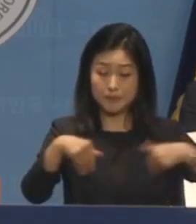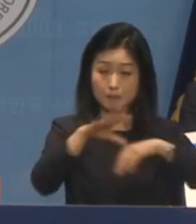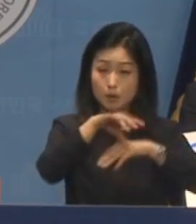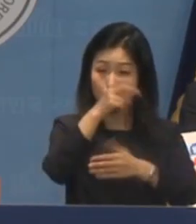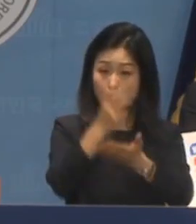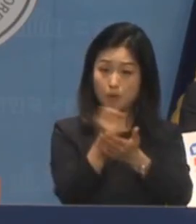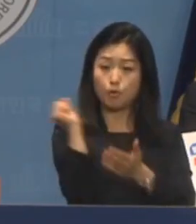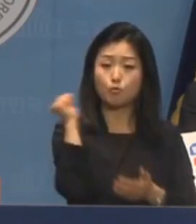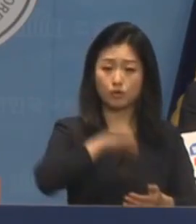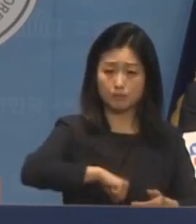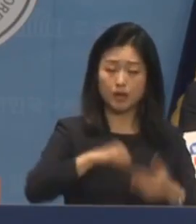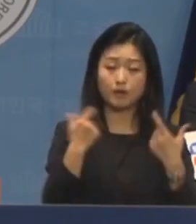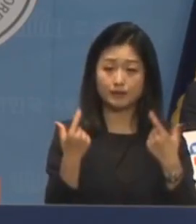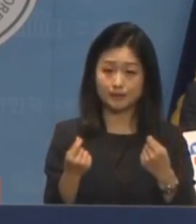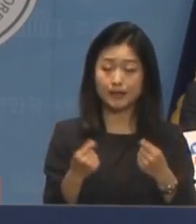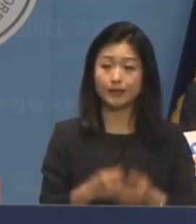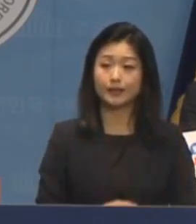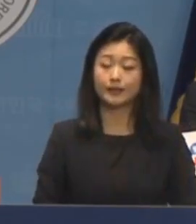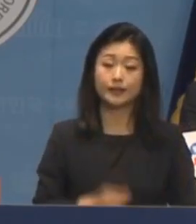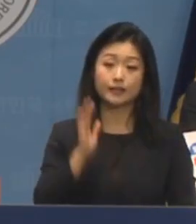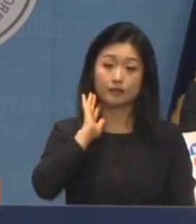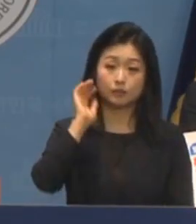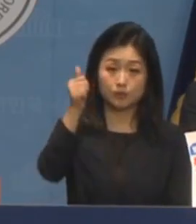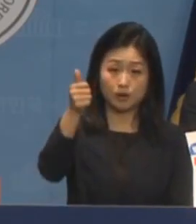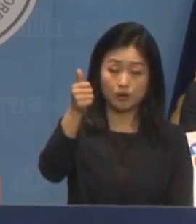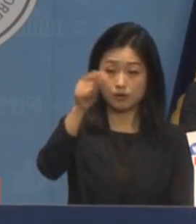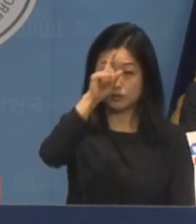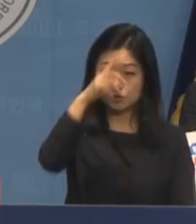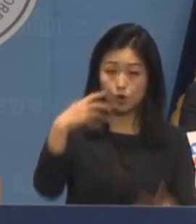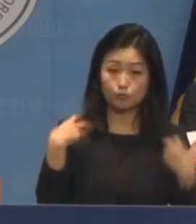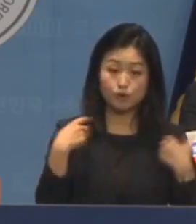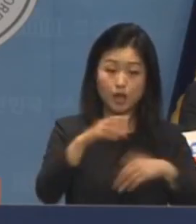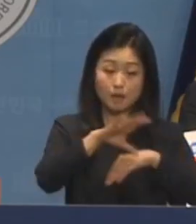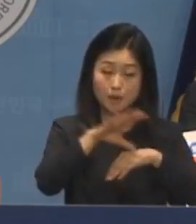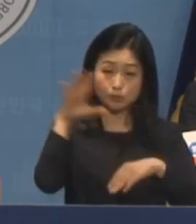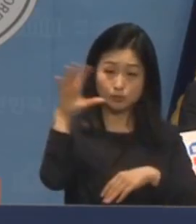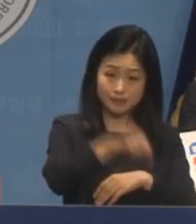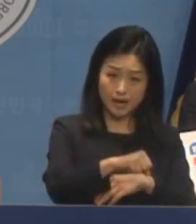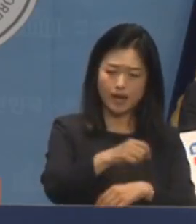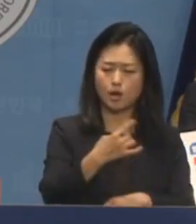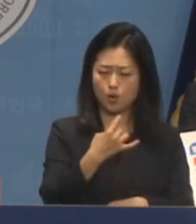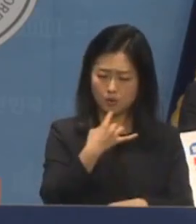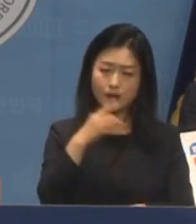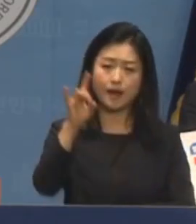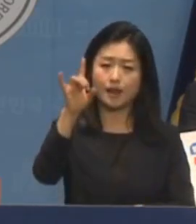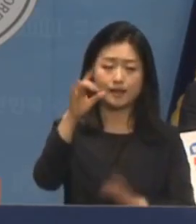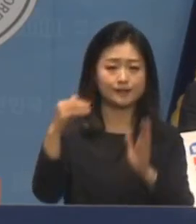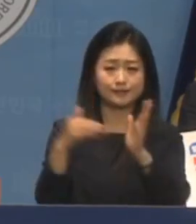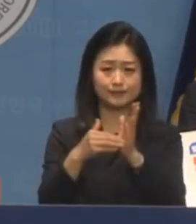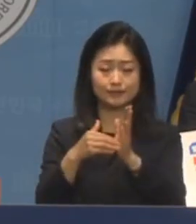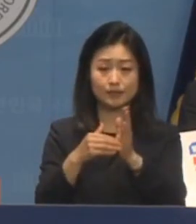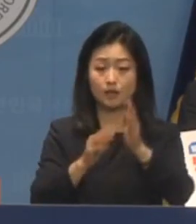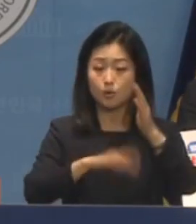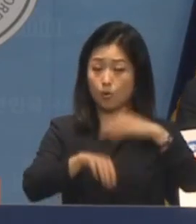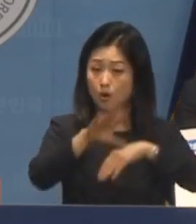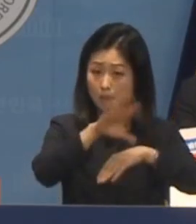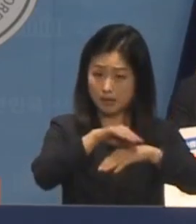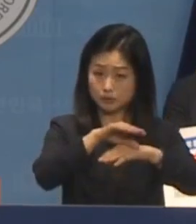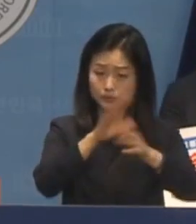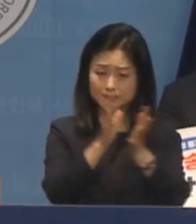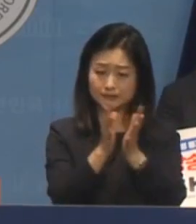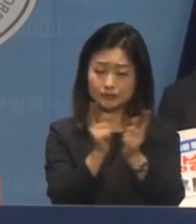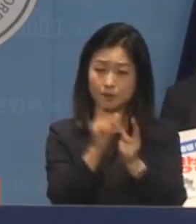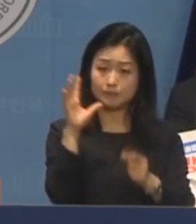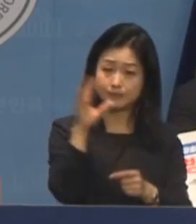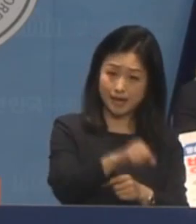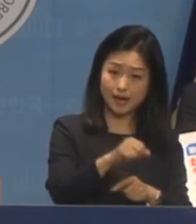방송법을 위반하는 일입니다. 윤 정부가 언론에 관해 한 일은 오로지 이것뿐이었습니다. 공영방송을 직접